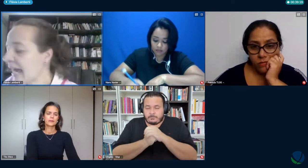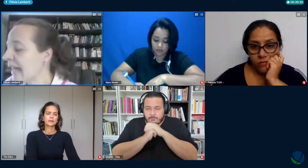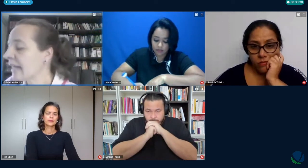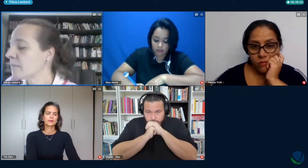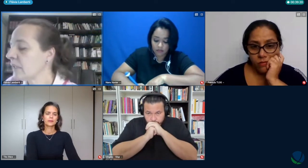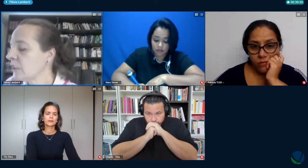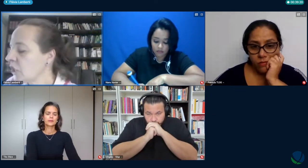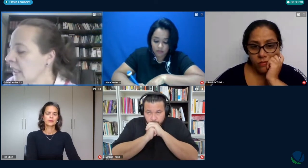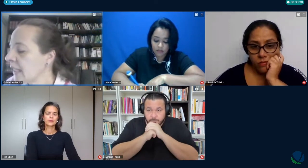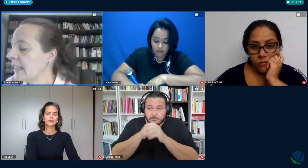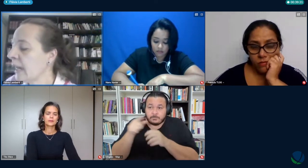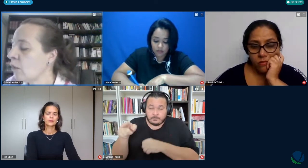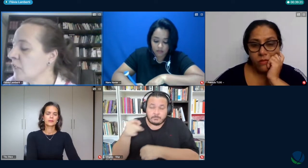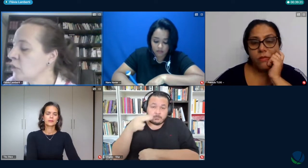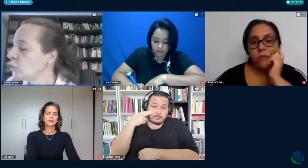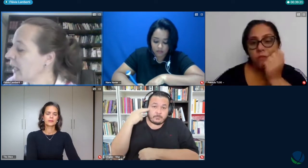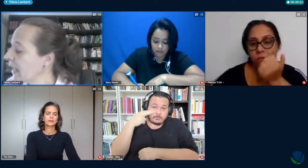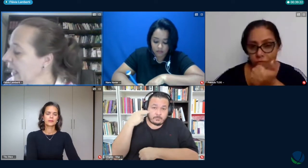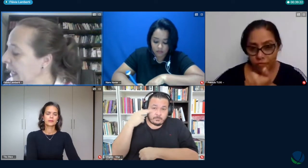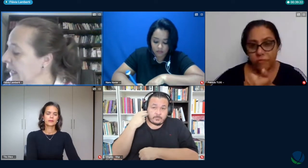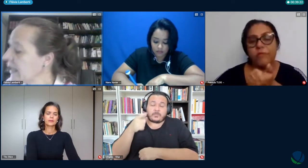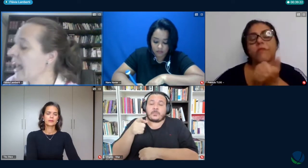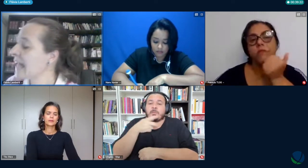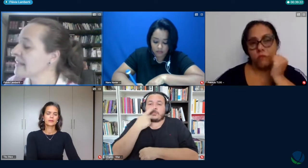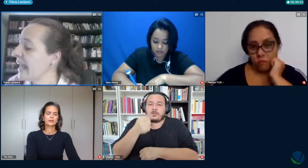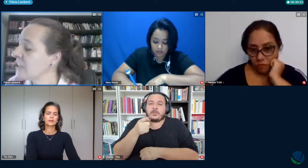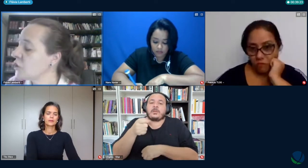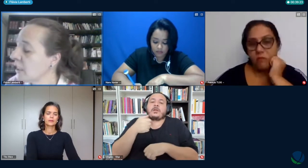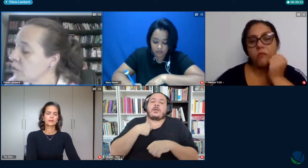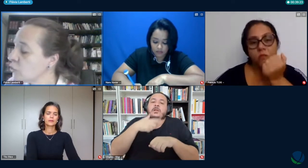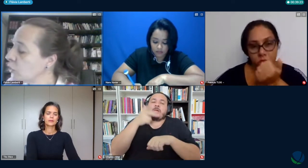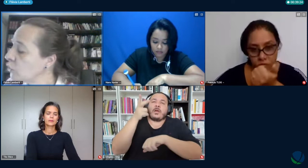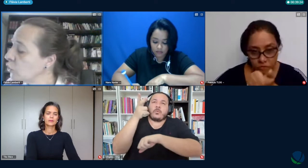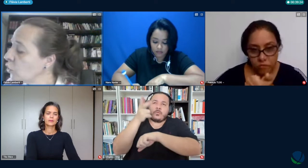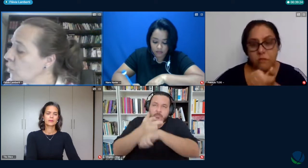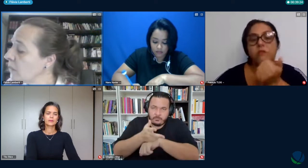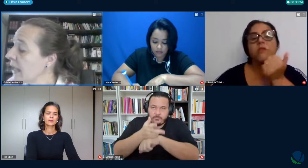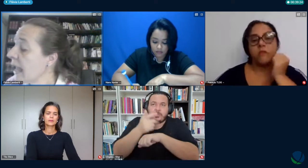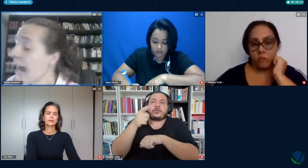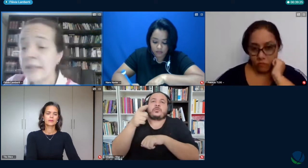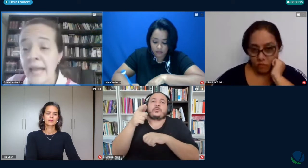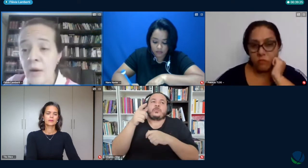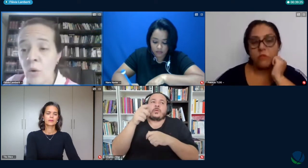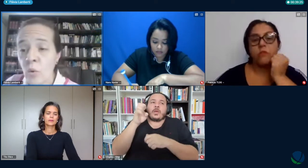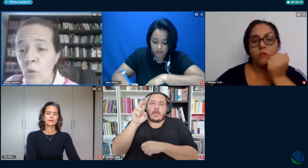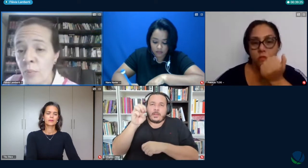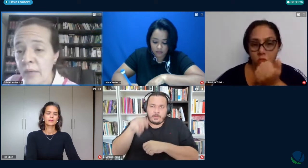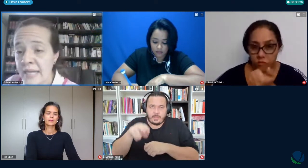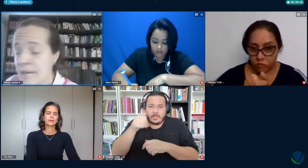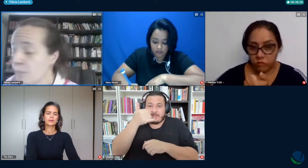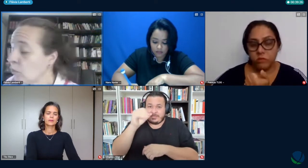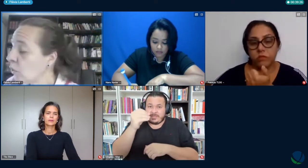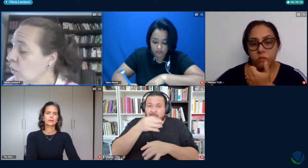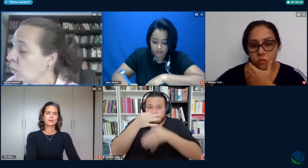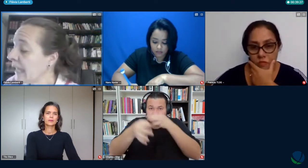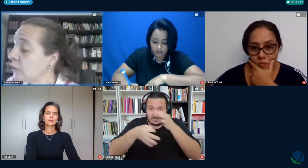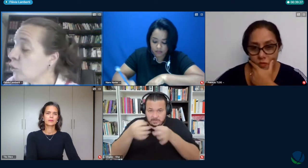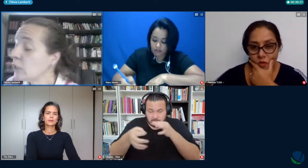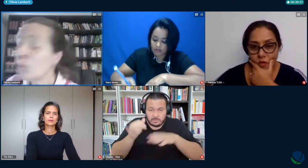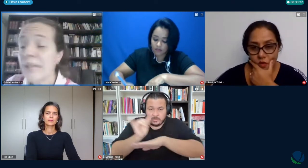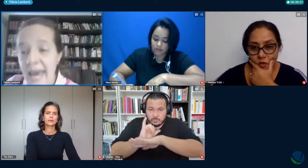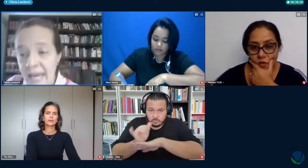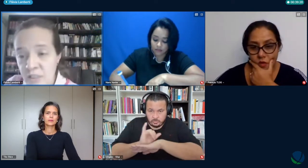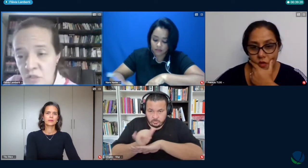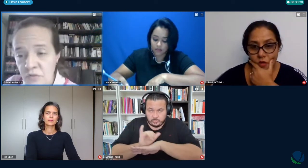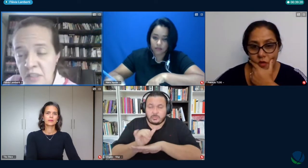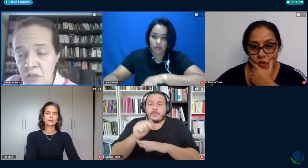A Nara indica, né, o vídeo do Enem, as 10 dicas do YouTube, até, por exemplo, leitura